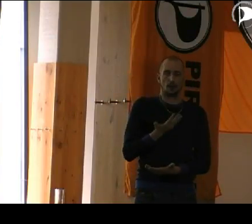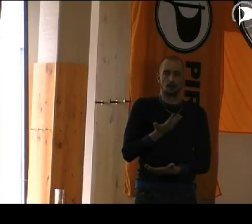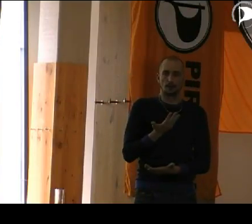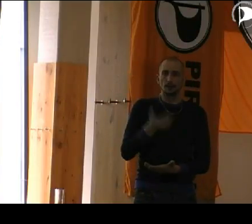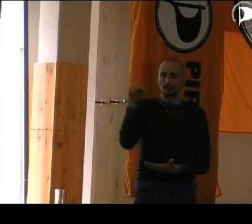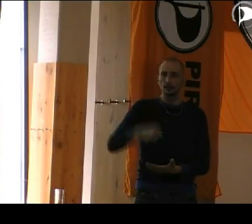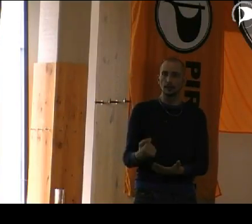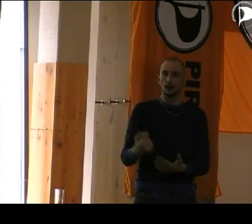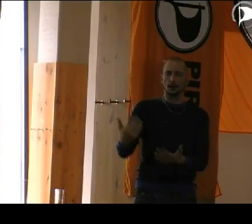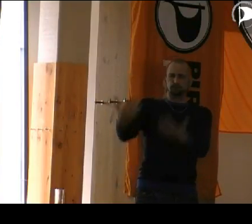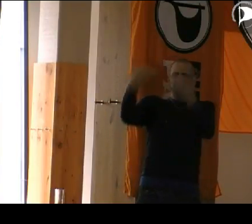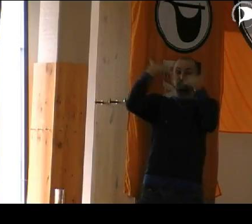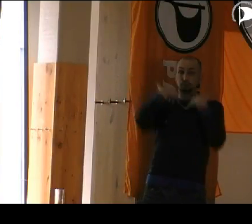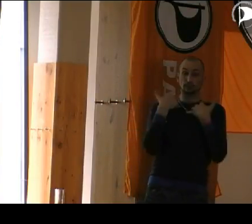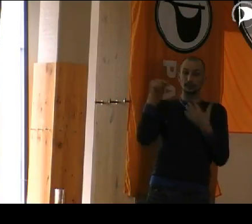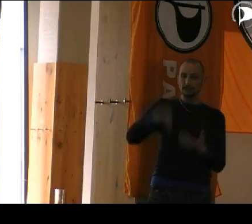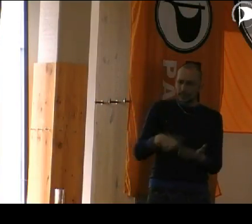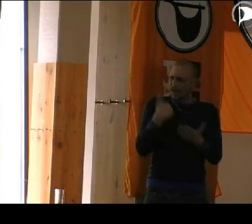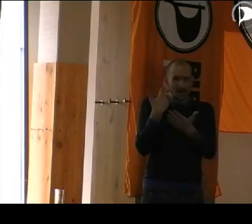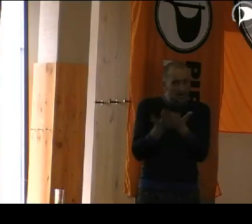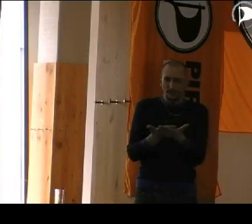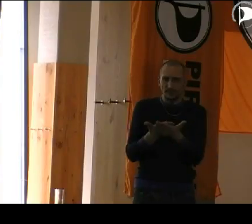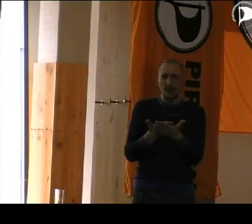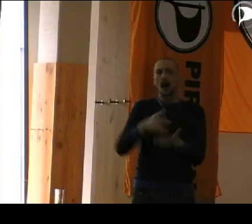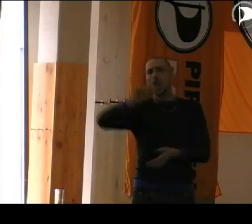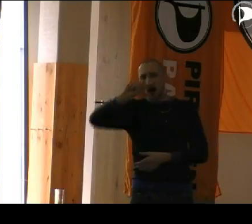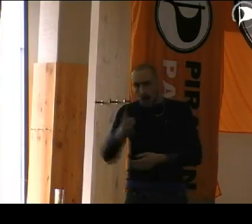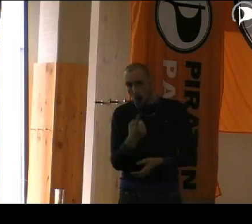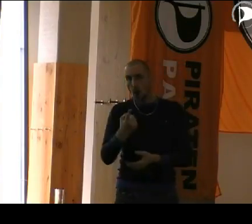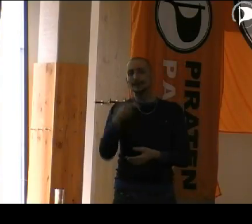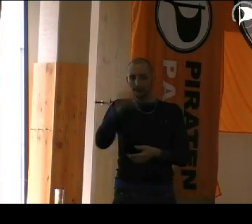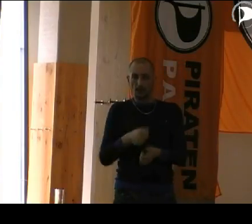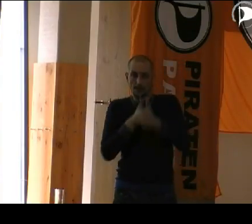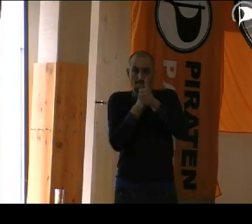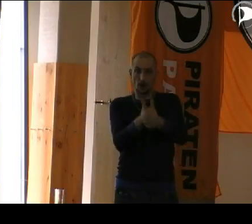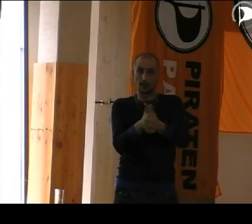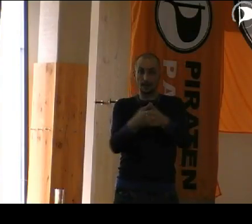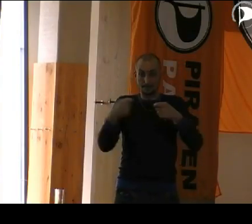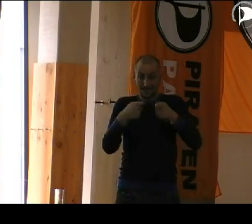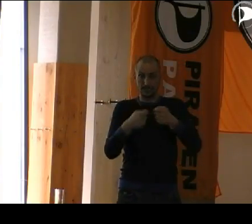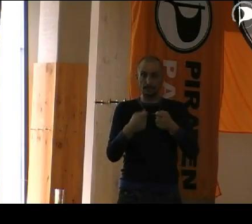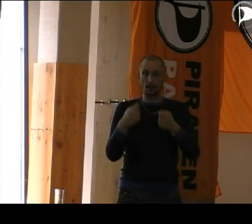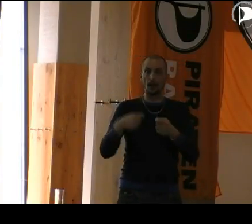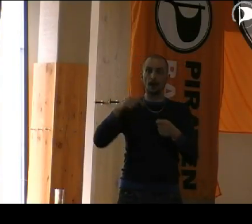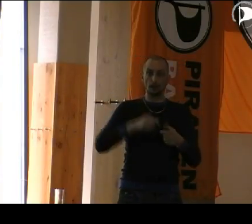überwältigend war aber nicht nur das ergebnis in berlin sondern auch der darauf folgende mitglieder an sturm